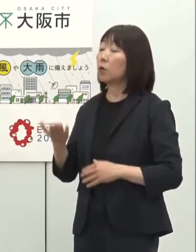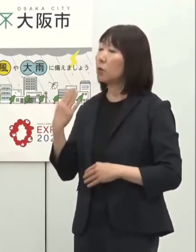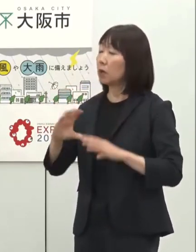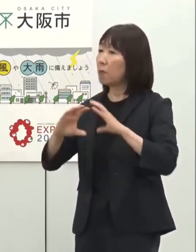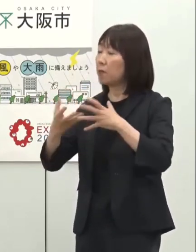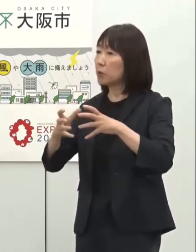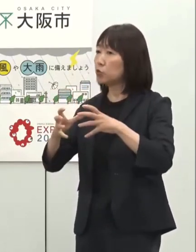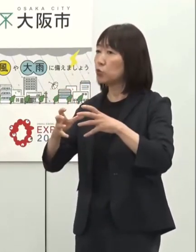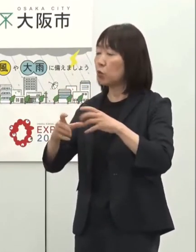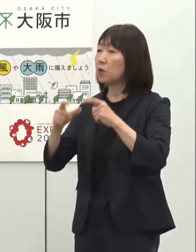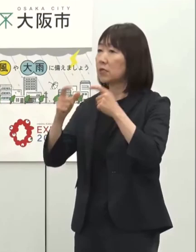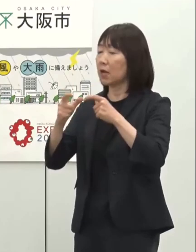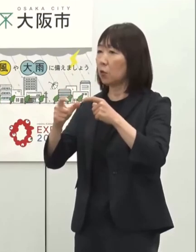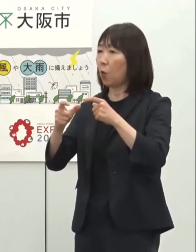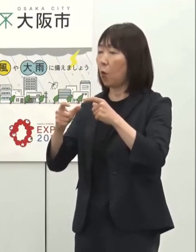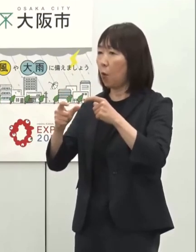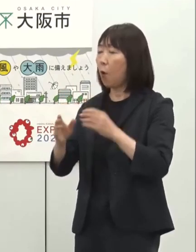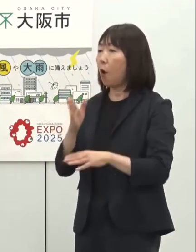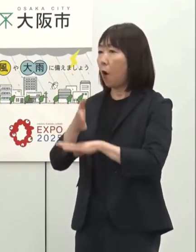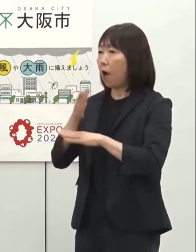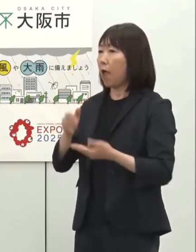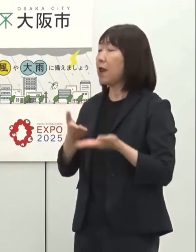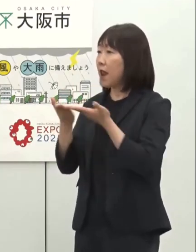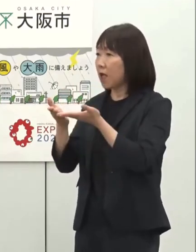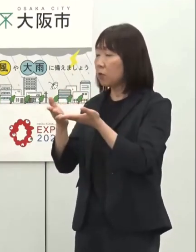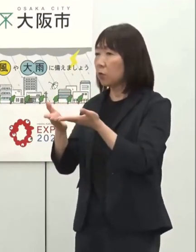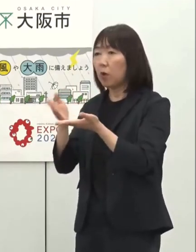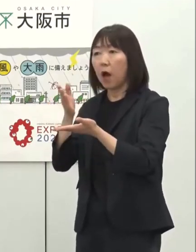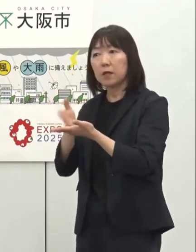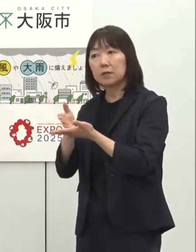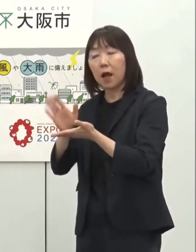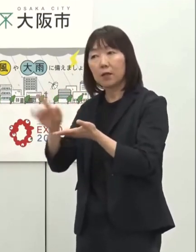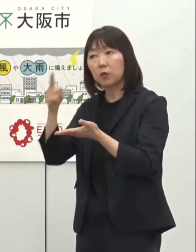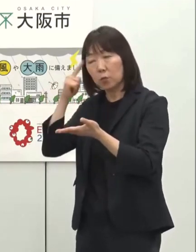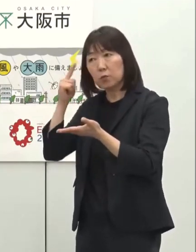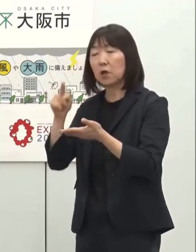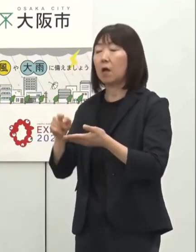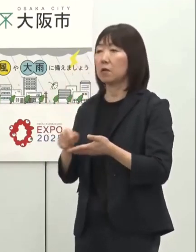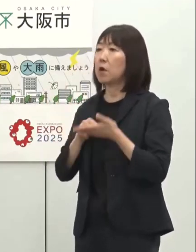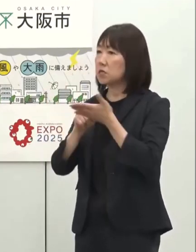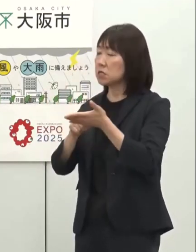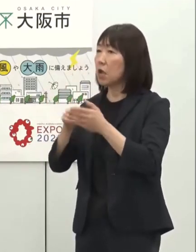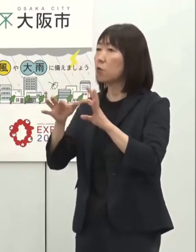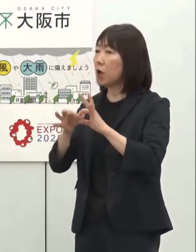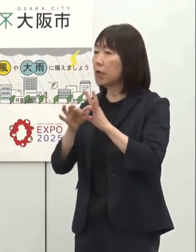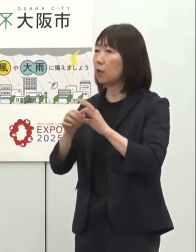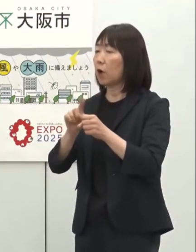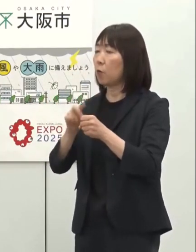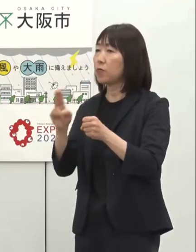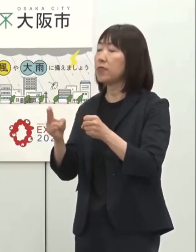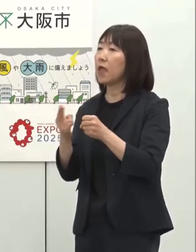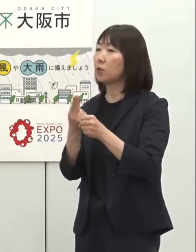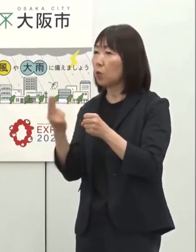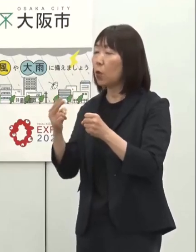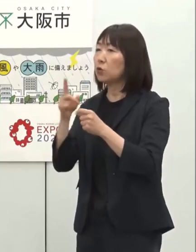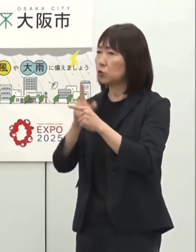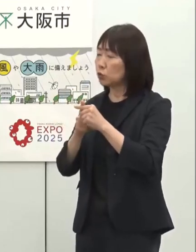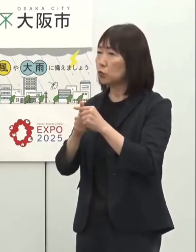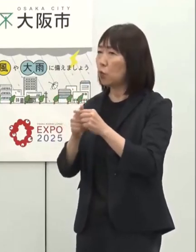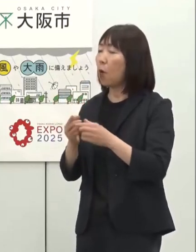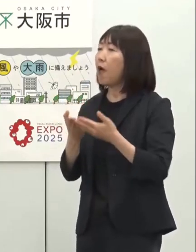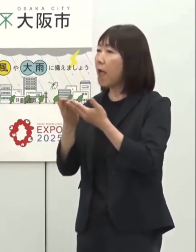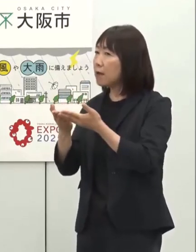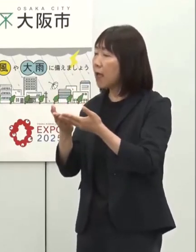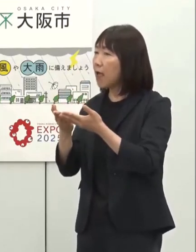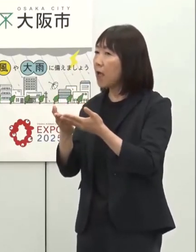例品にという話もあったと思いますま総務省への申請のま関係であったりとかま今年途中のあの例品にリストに入れるということを